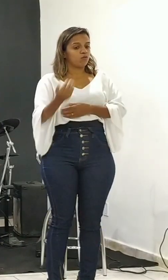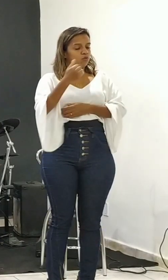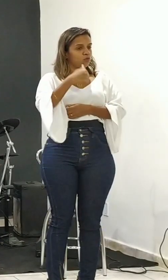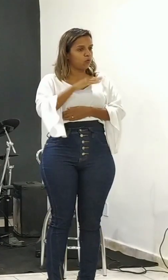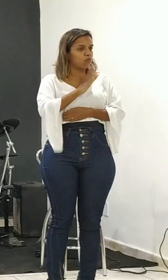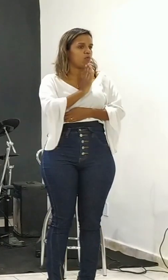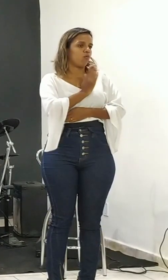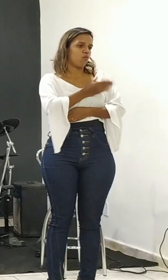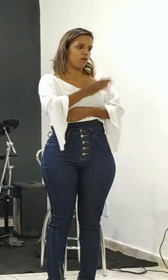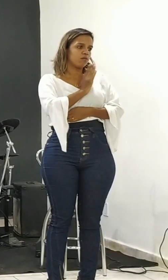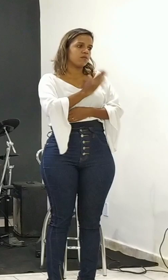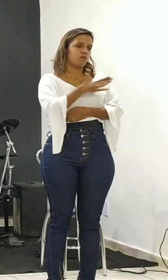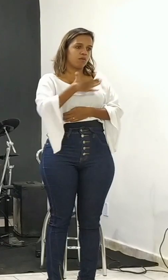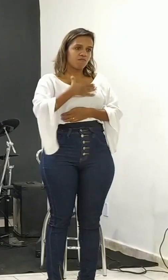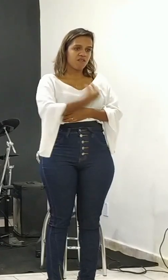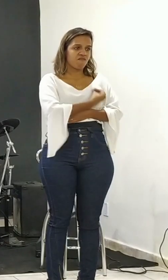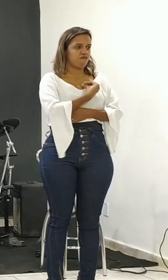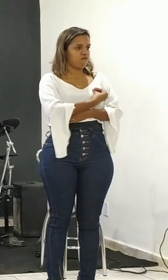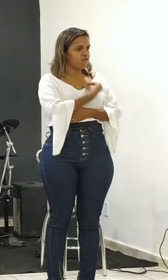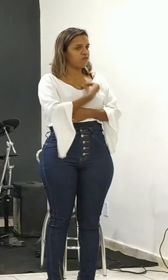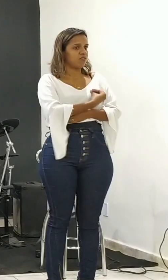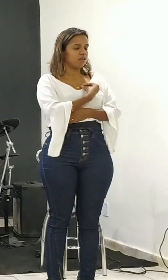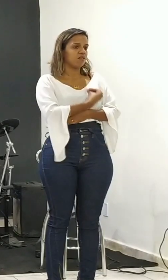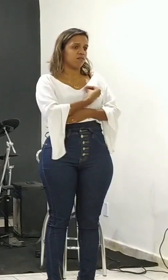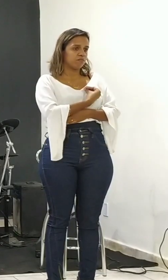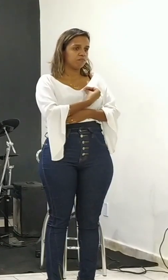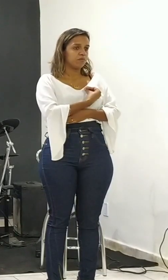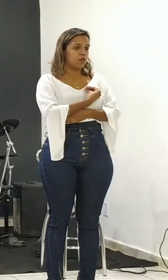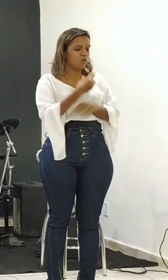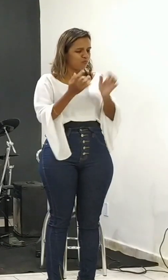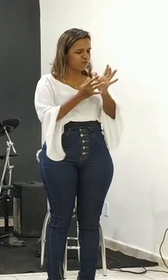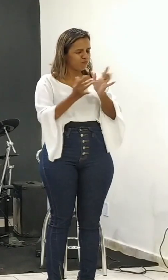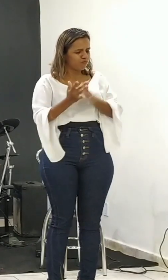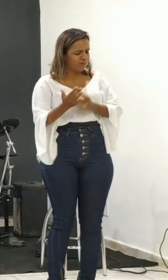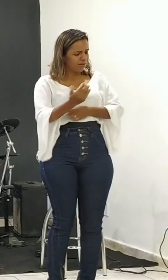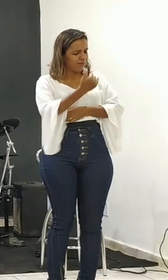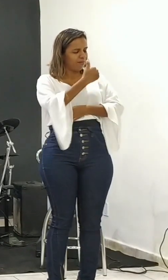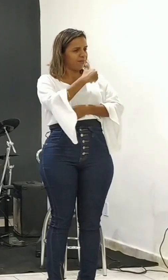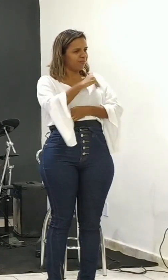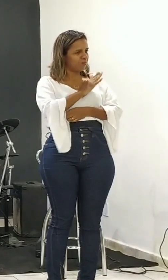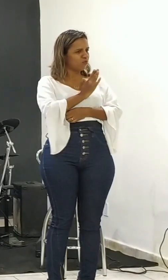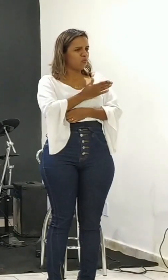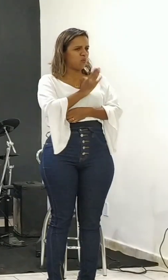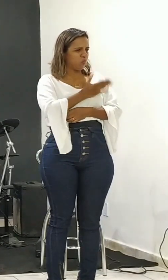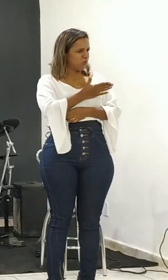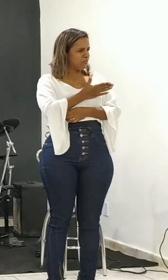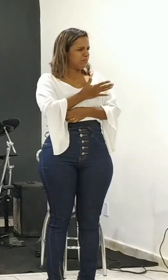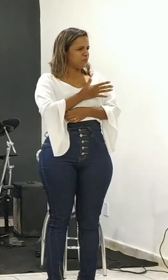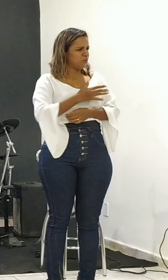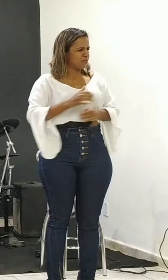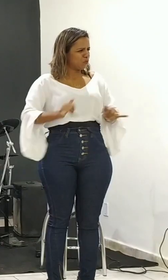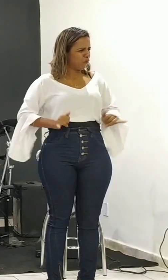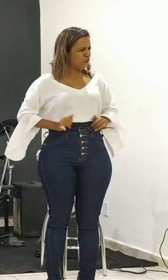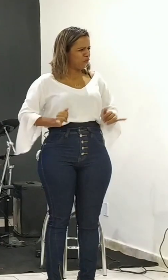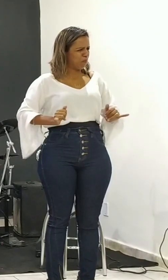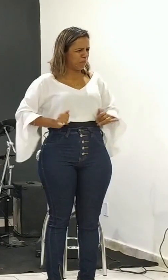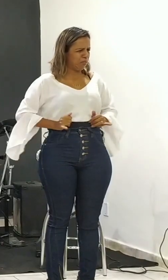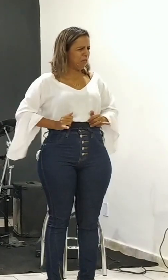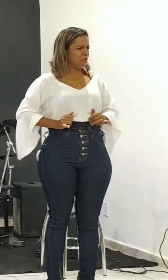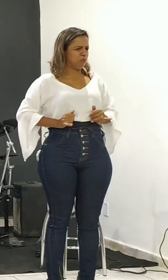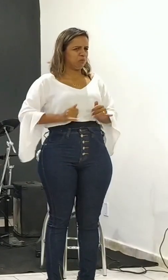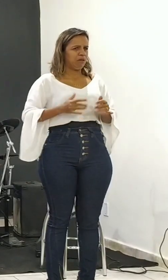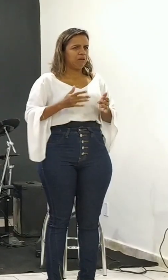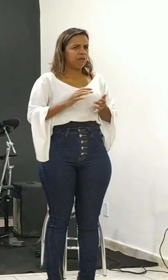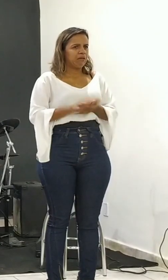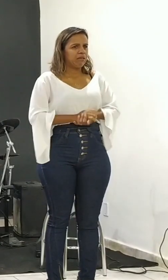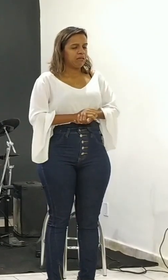entrou no meu coração, porque Jesus entrou, irmão. Quando Jesus entra, todas essas feridas que estão abertas,